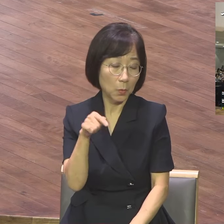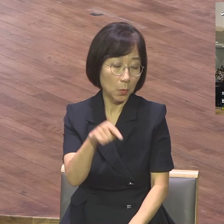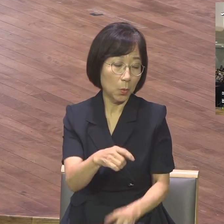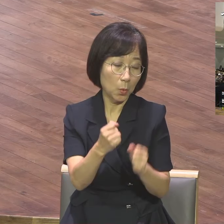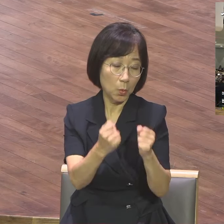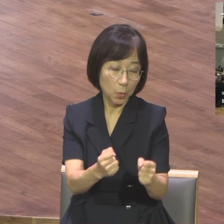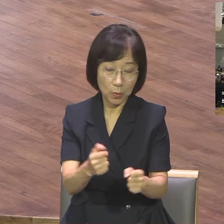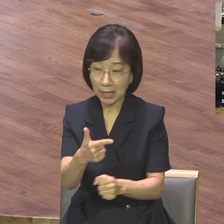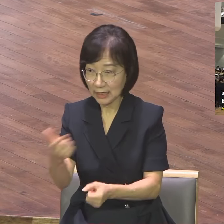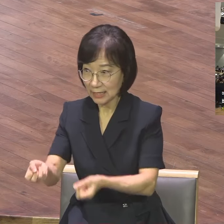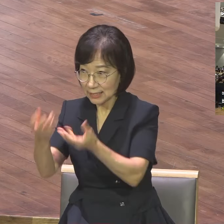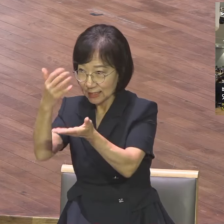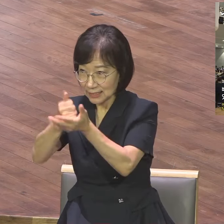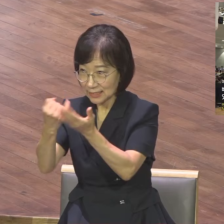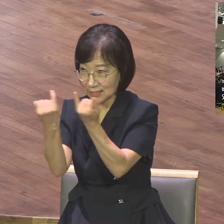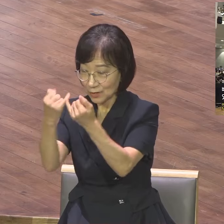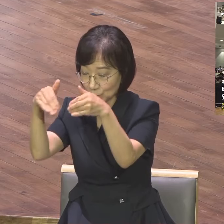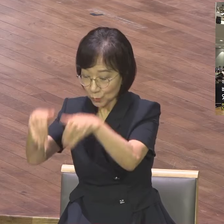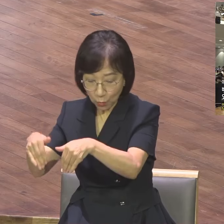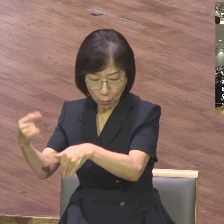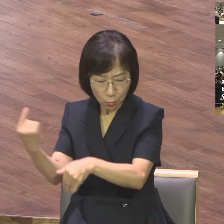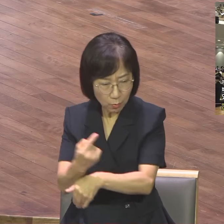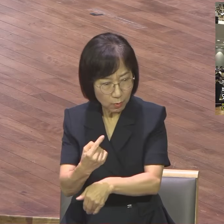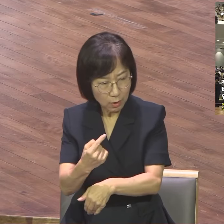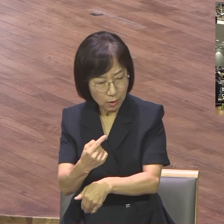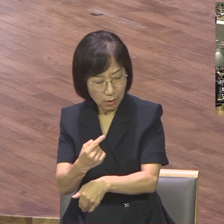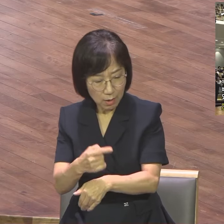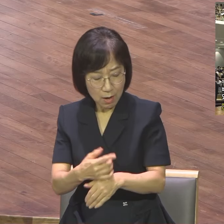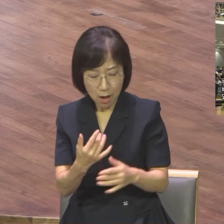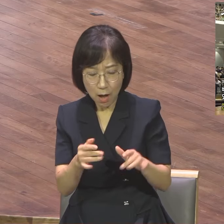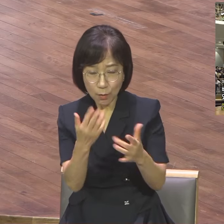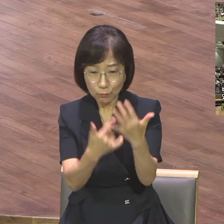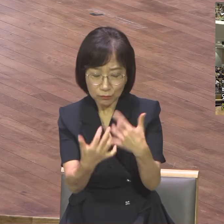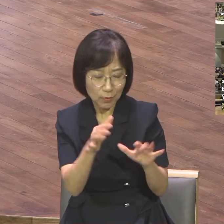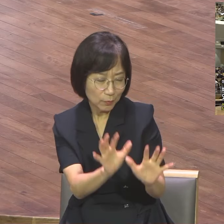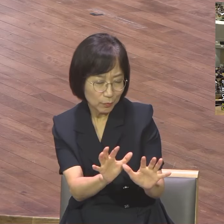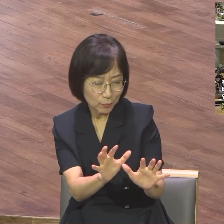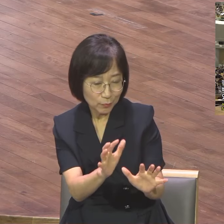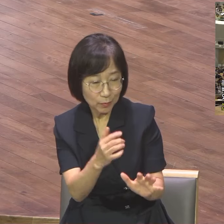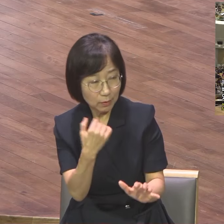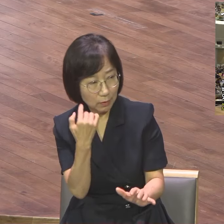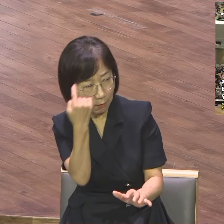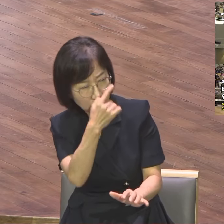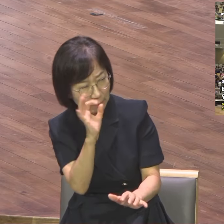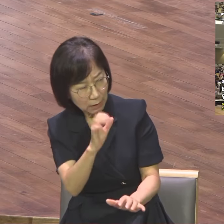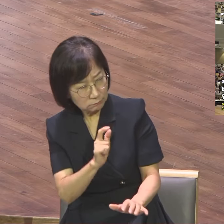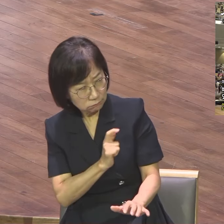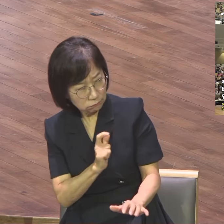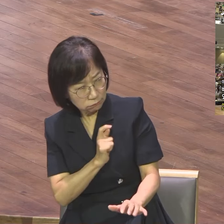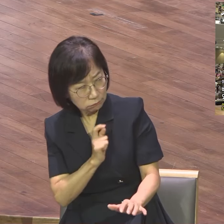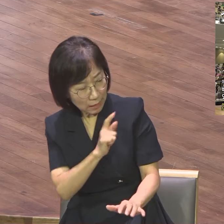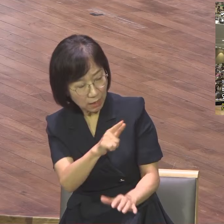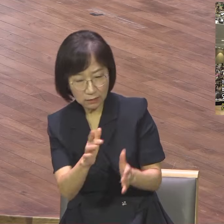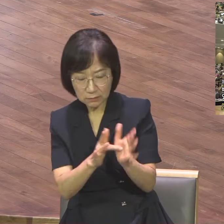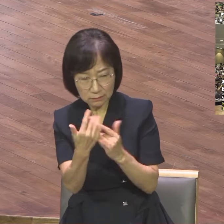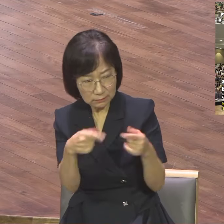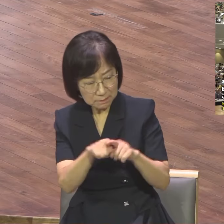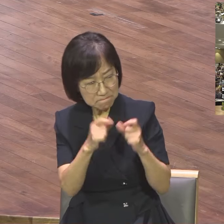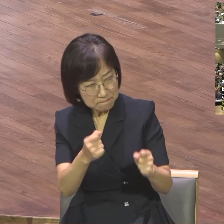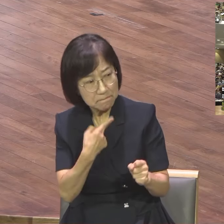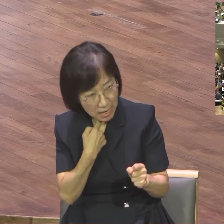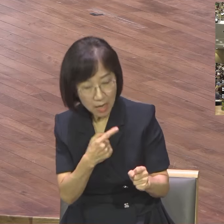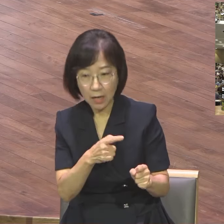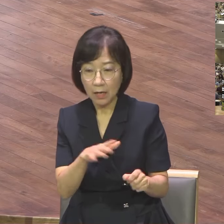있더니 대제사장의 여종 하나가 와서 베드로가 불쬐고 있는 것을 보고 주목하여 이르되 너도 나사렛 예수와 함께 있었도다